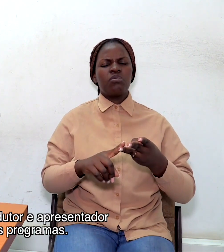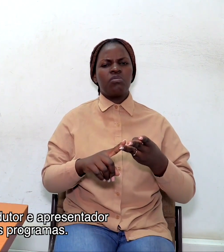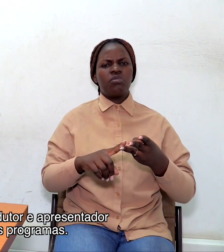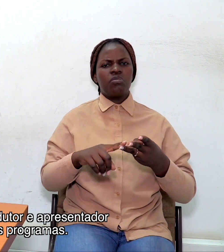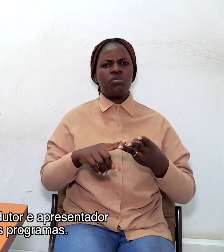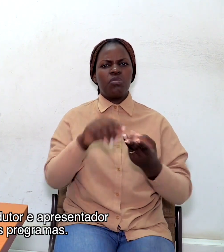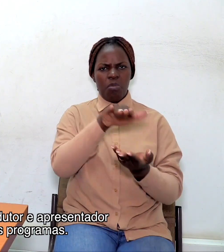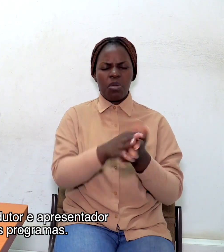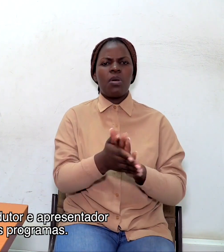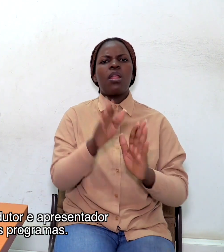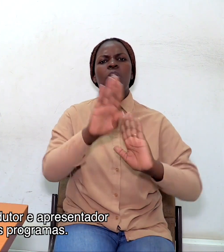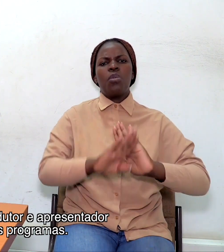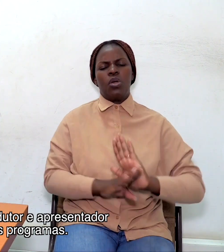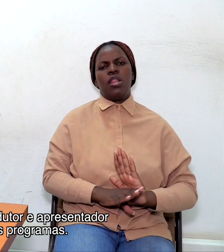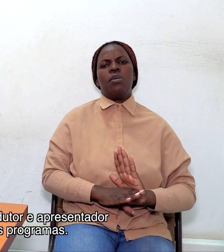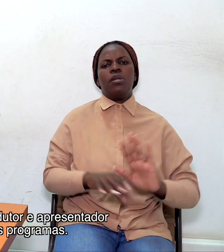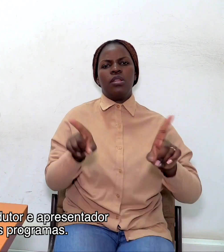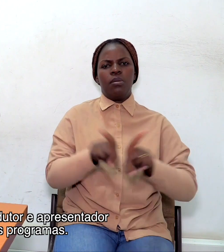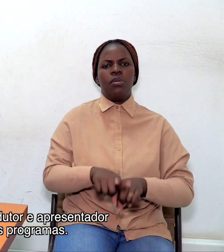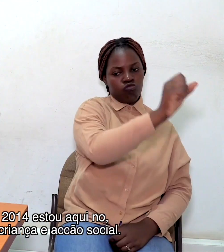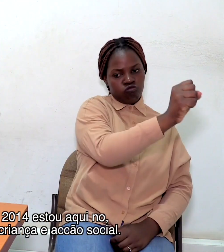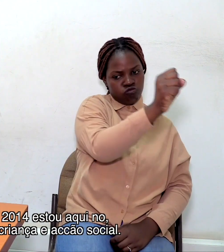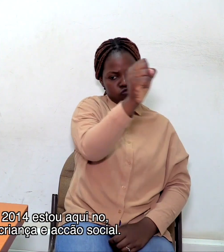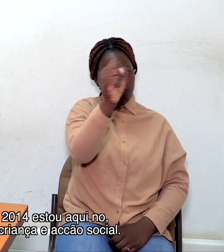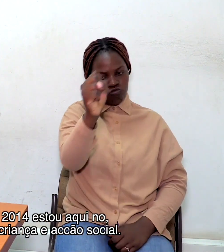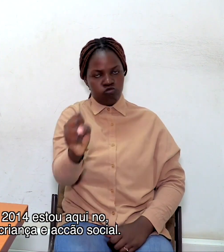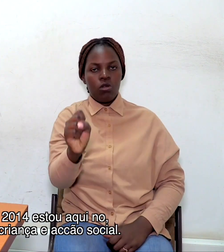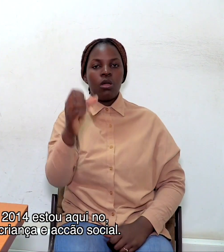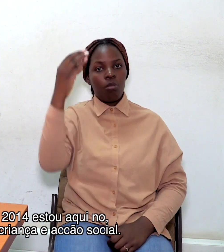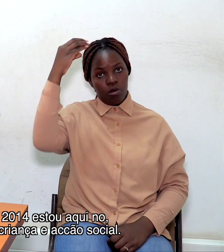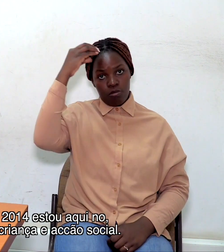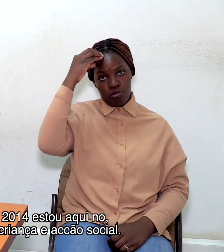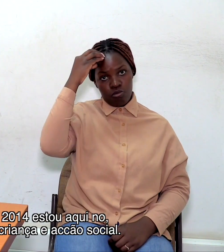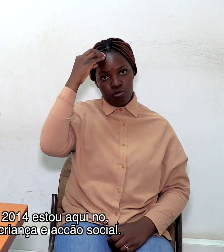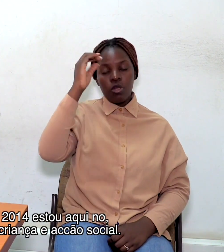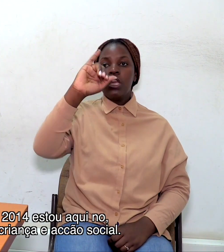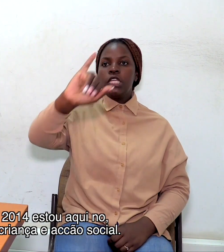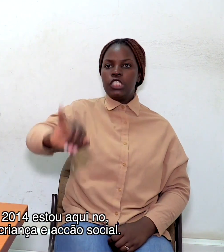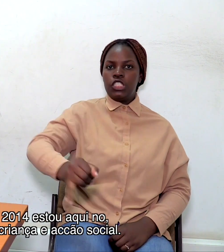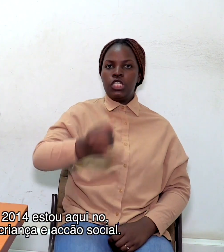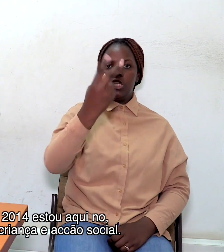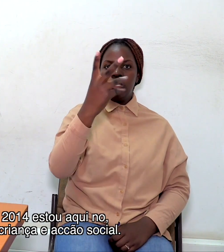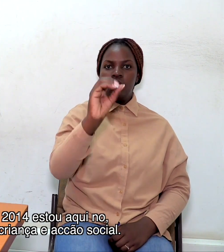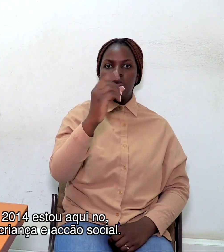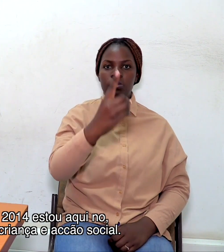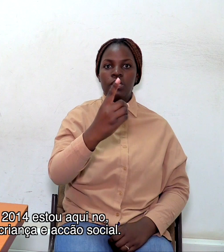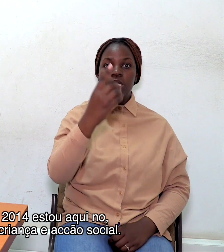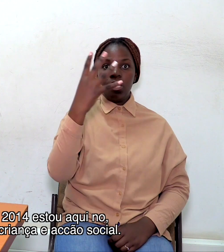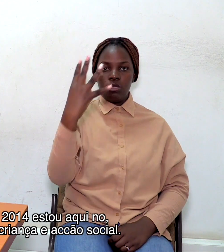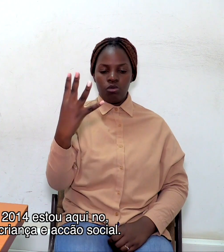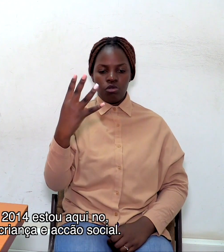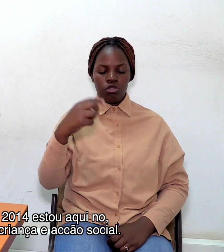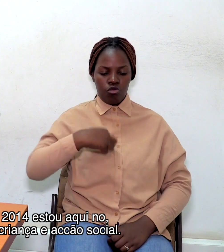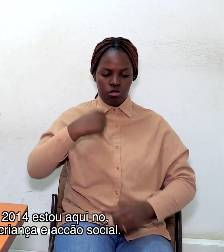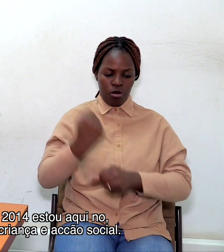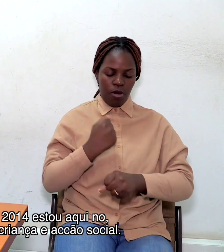programas, incluindo este Raio do Sol, também era transmitido a partir da rádio. A partir de janeiro de 2014, estou